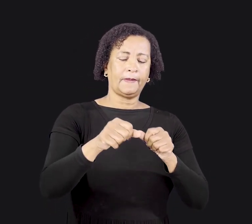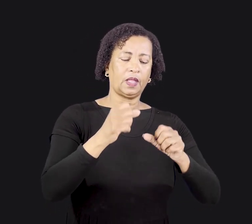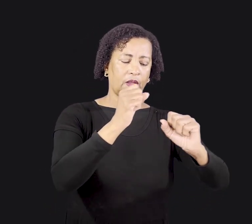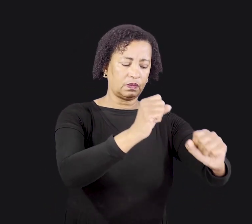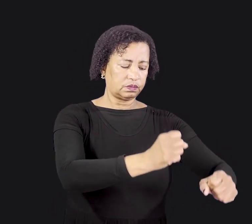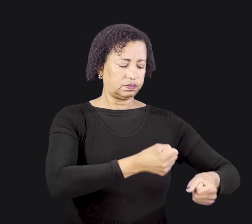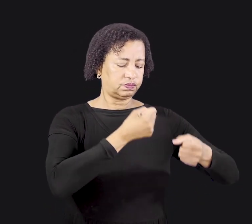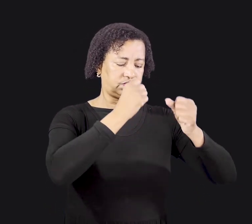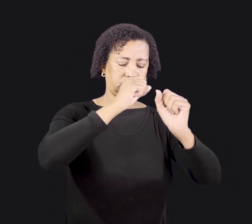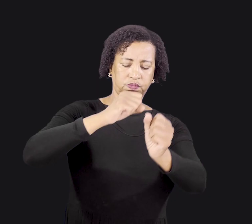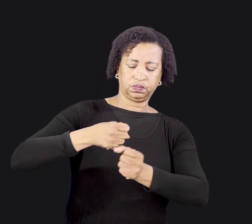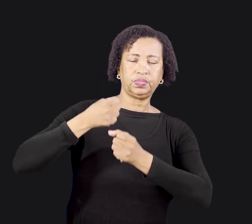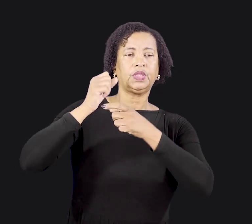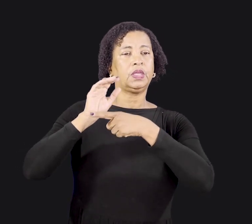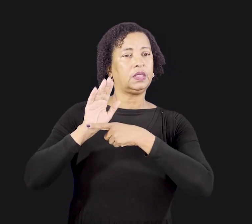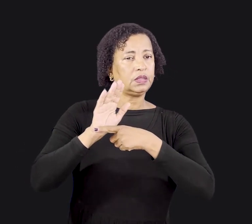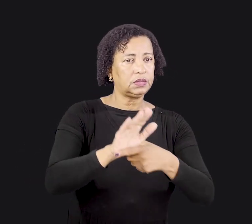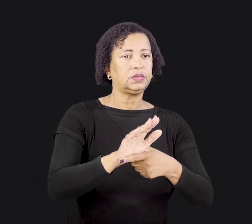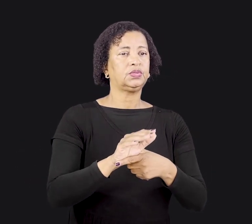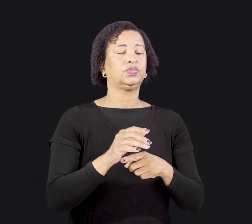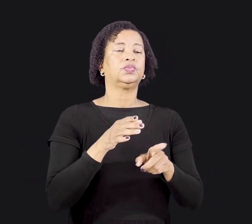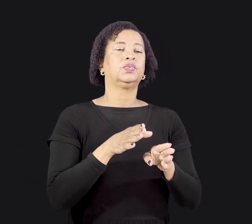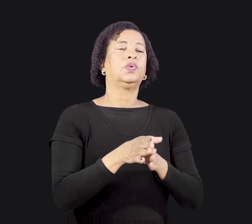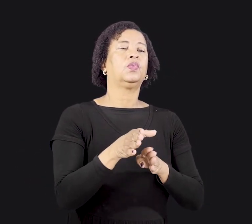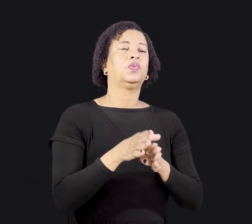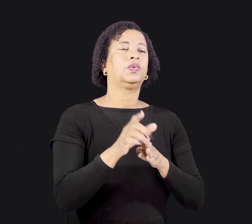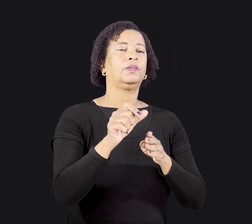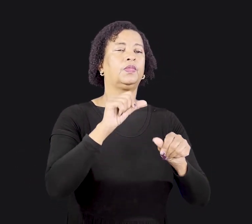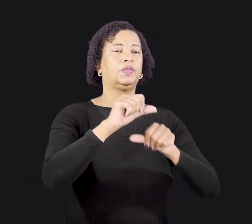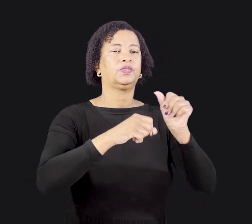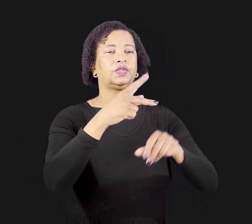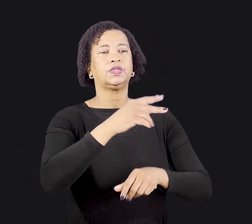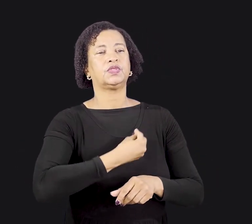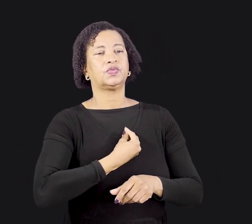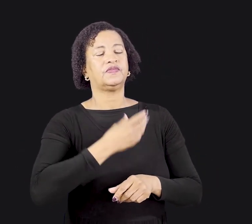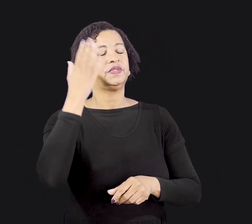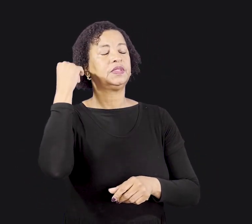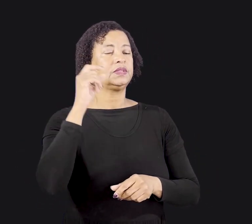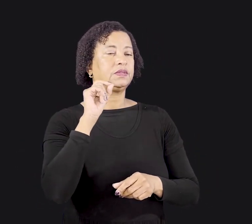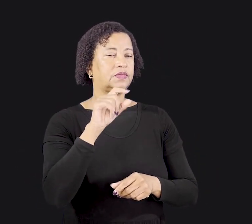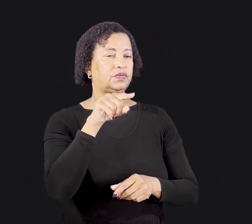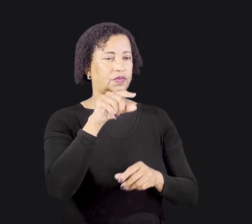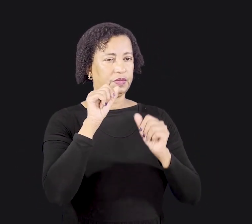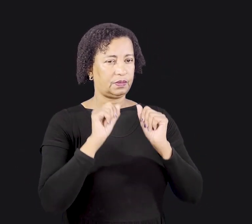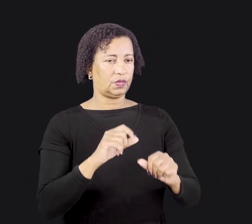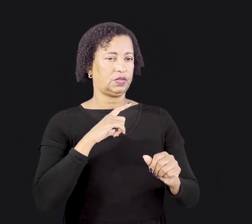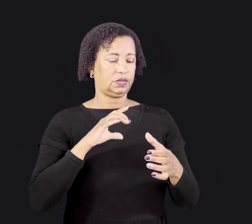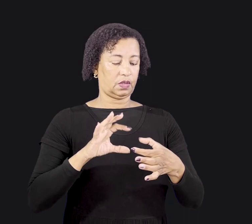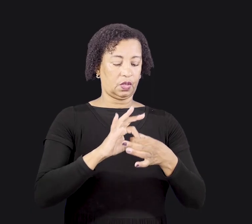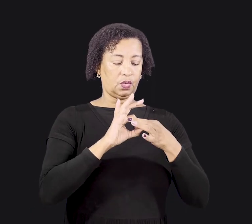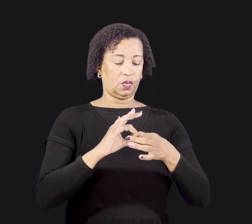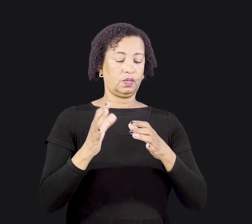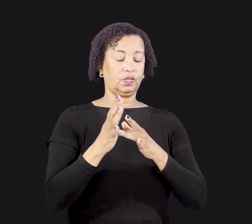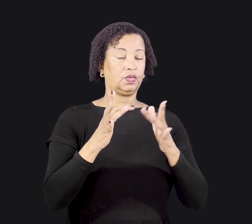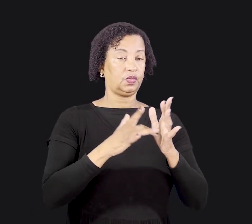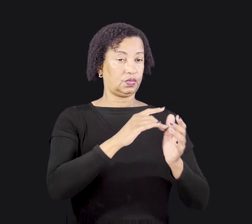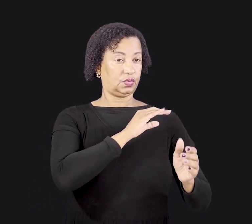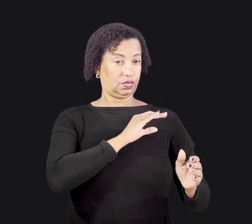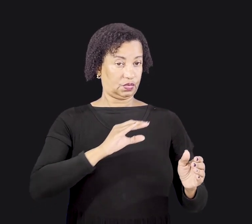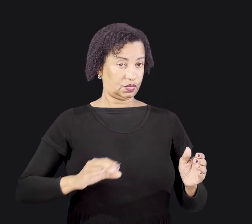e o ajuda. O conceito que pode mudar a sua vida é saber que você pode ter comunhão com Jesus Cristo. Você